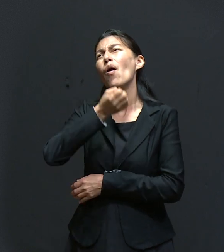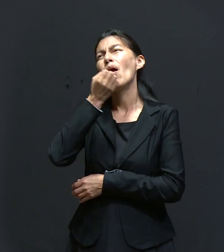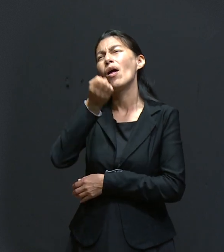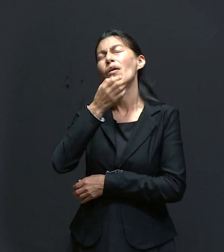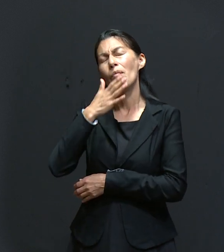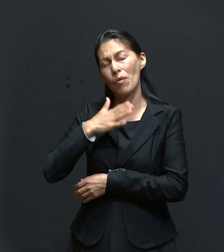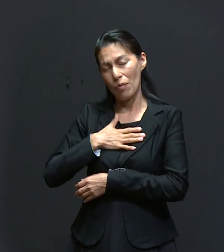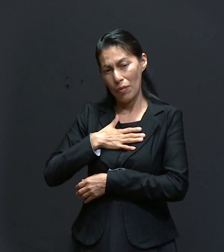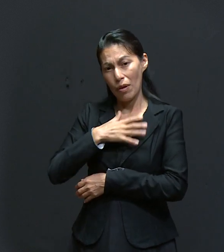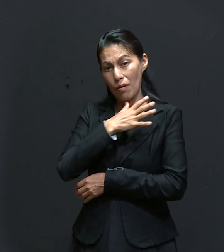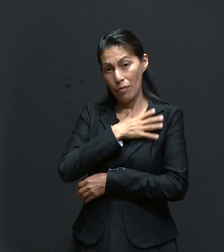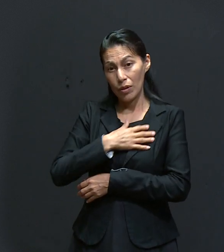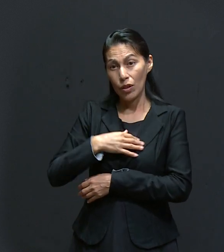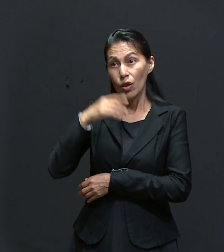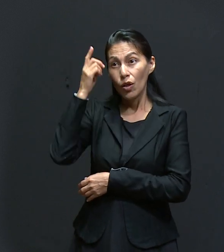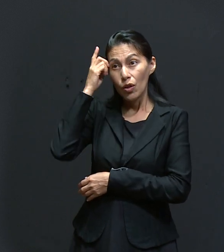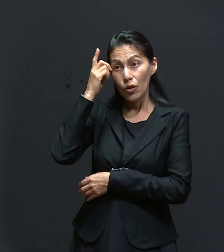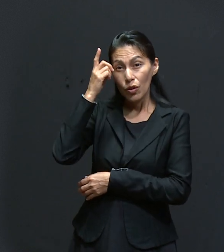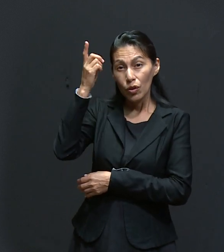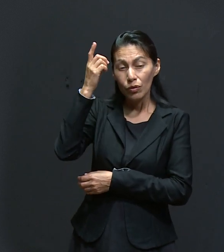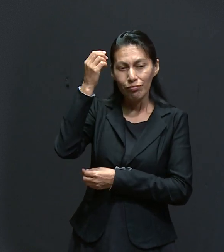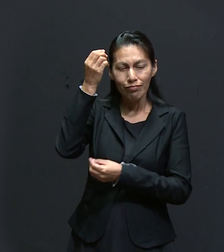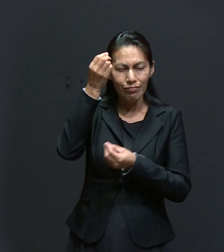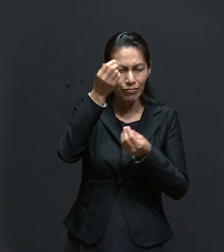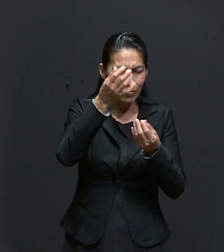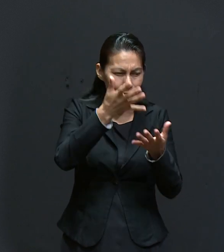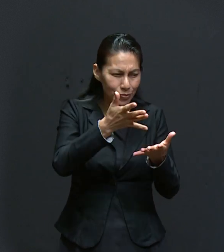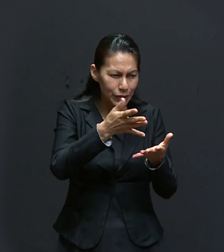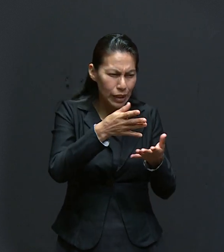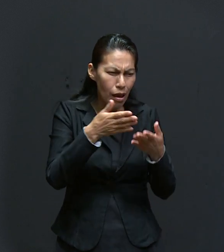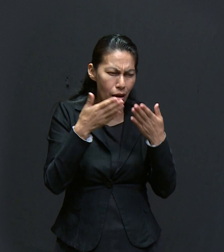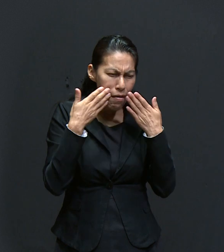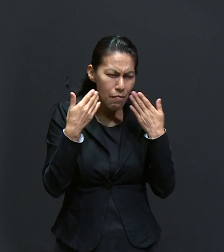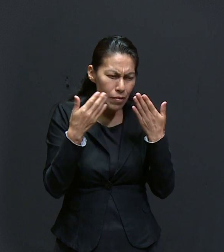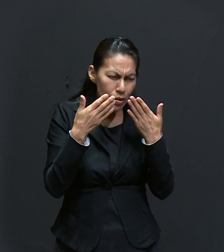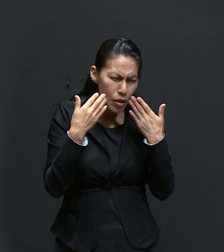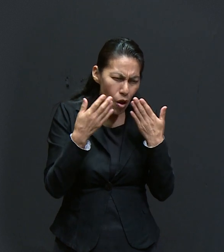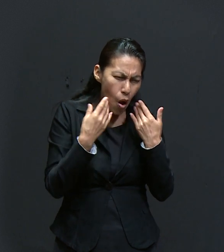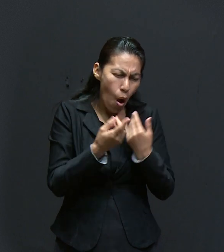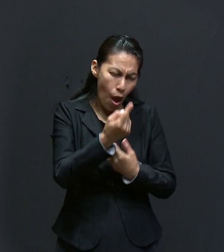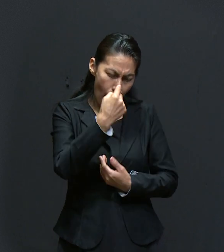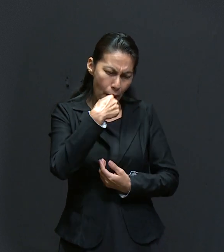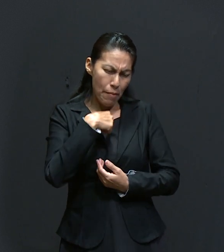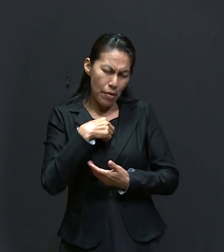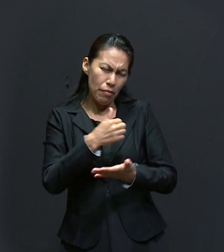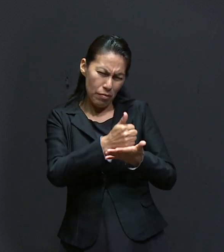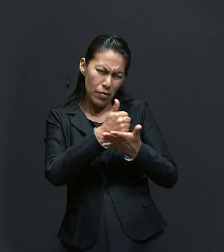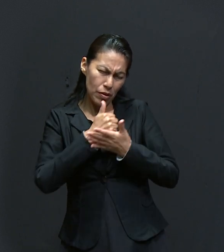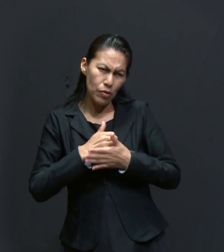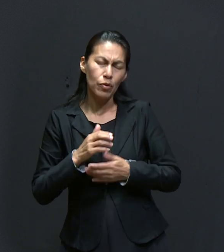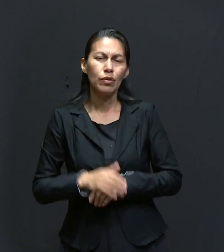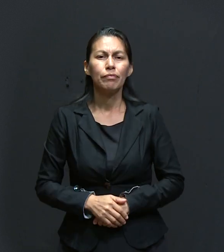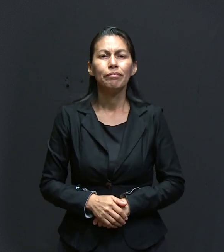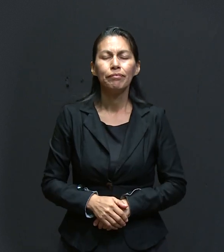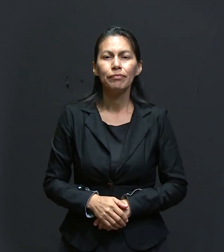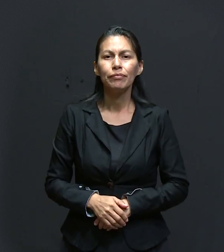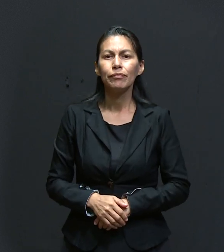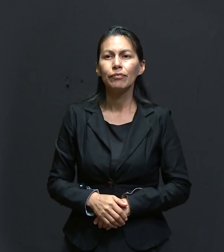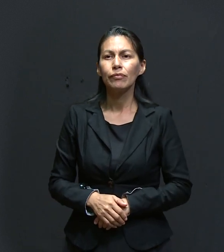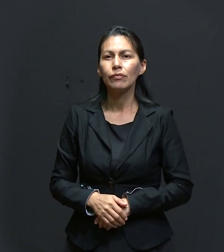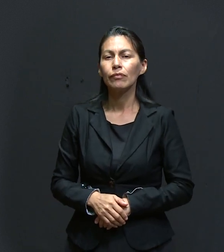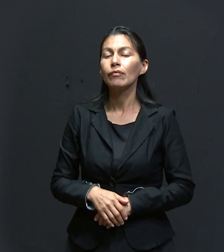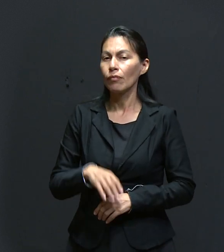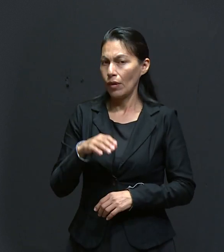dios les dé buen corazón y vean por mí nos unimos a ti en oración a angela también oramos por tu